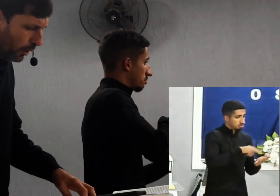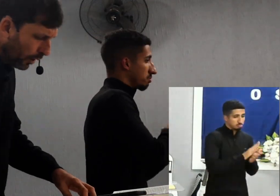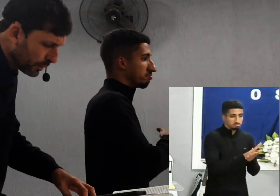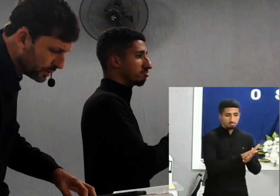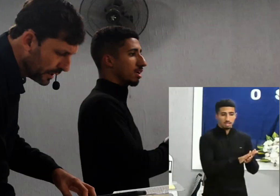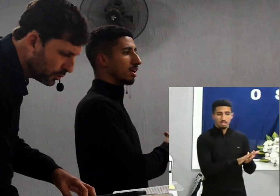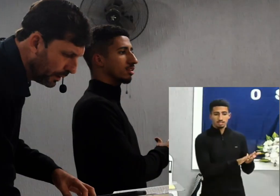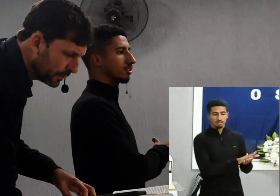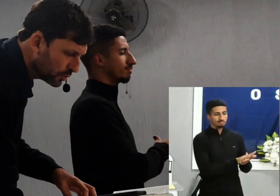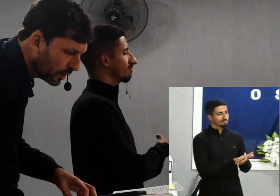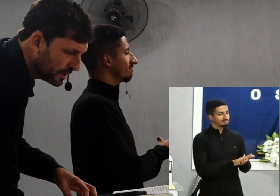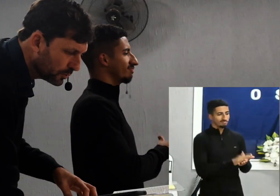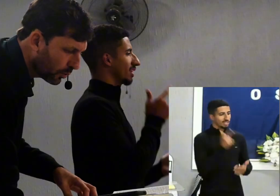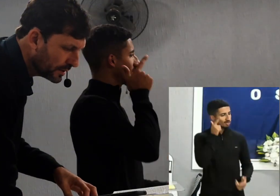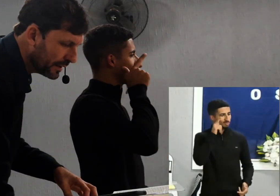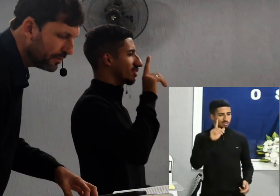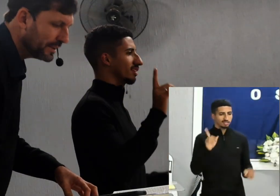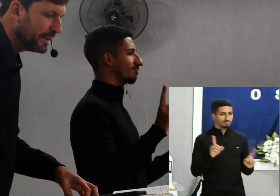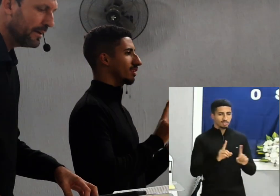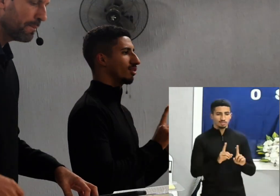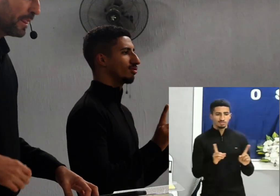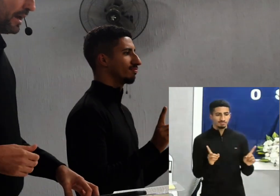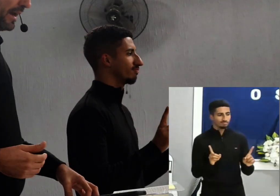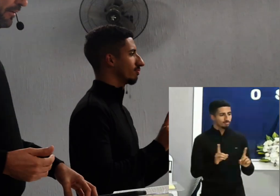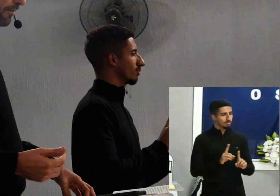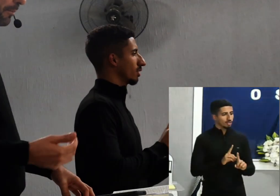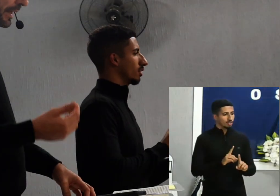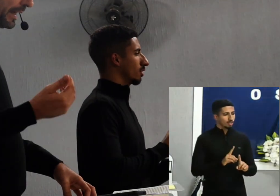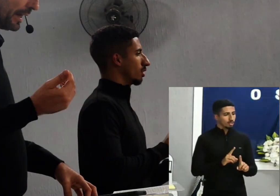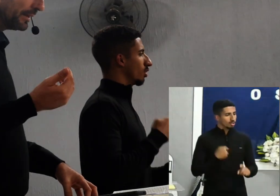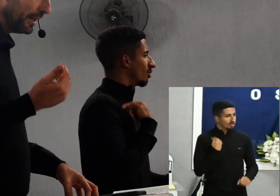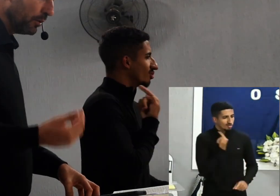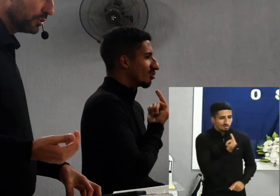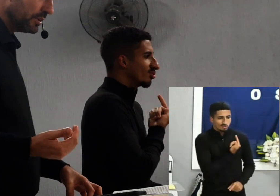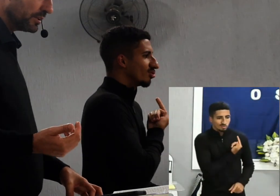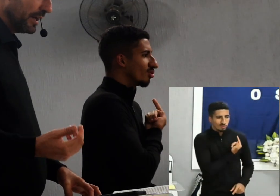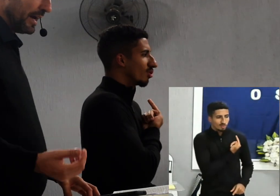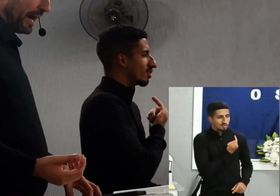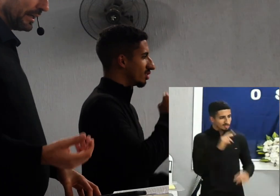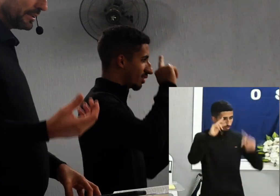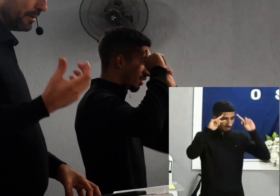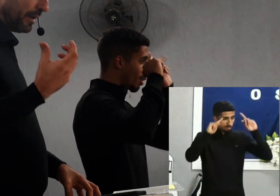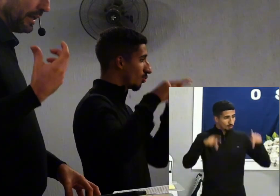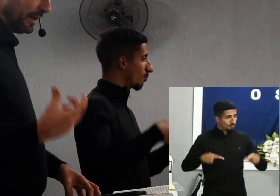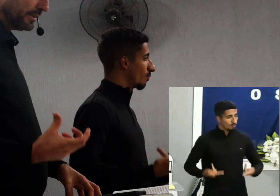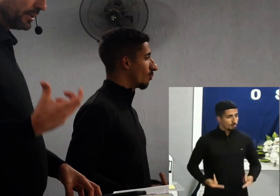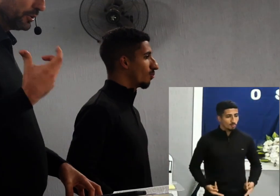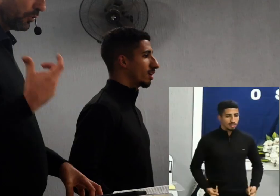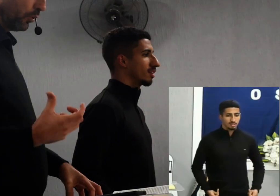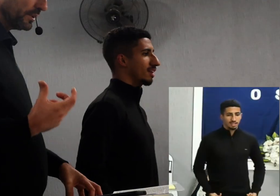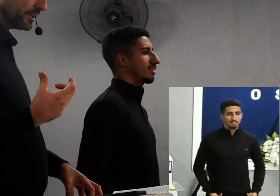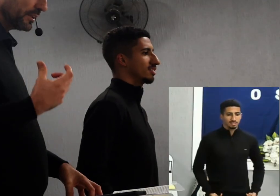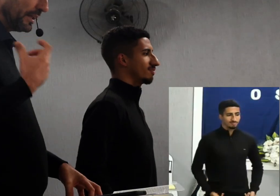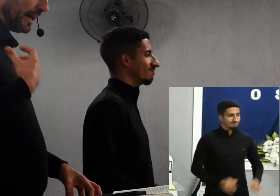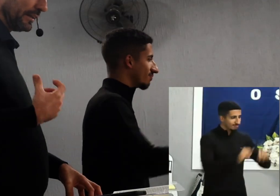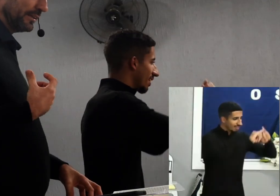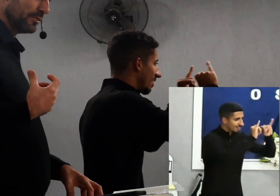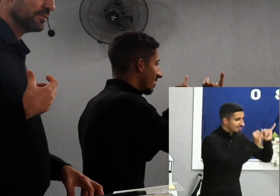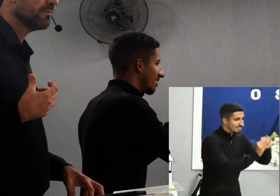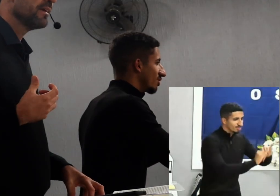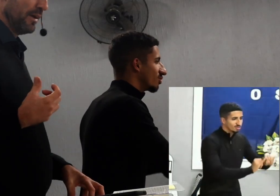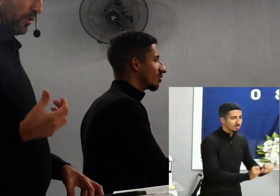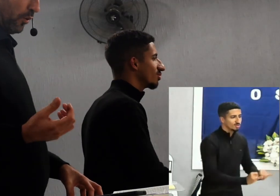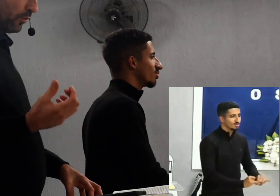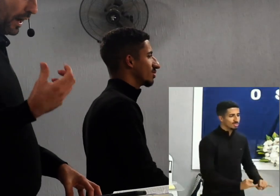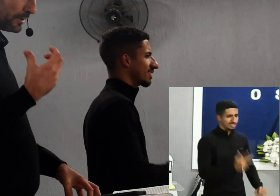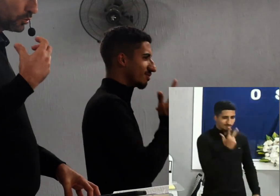O melhor que os seres humanos sozinhos conseguem fazer é fabricar deuses à semelhança de coisas